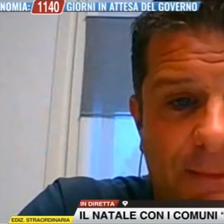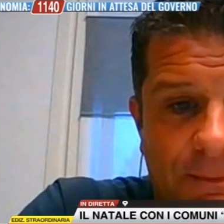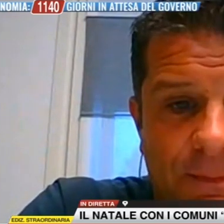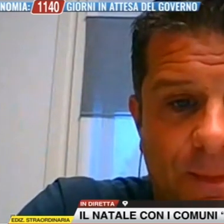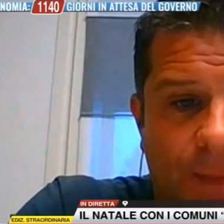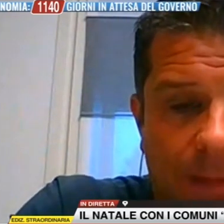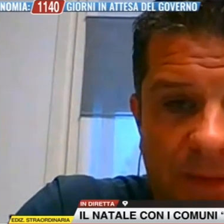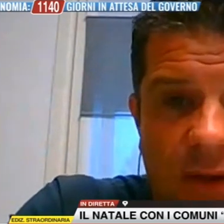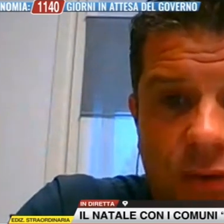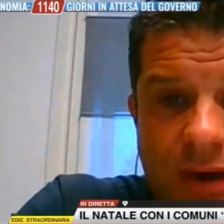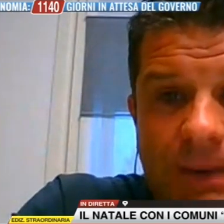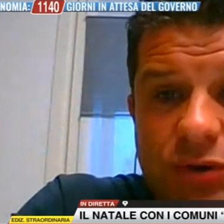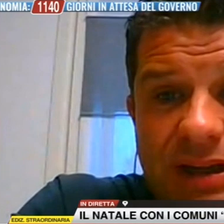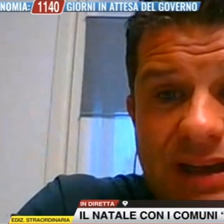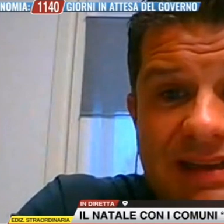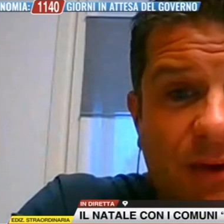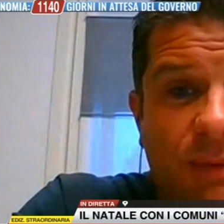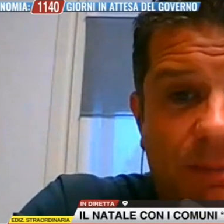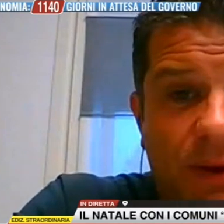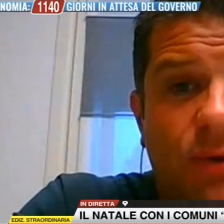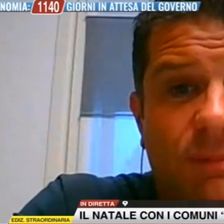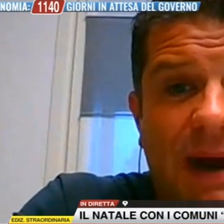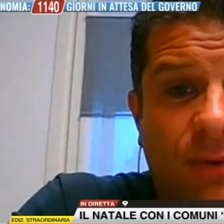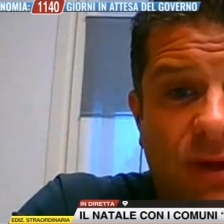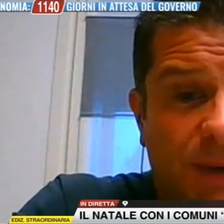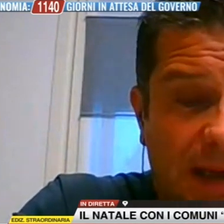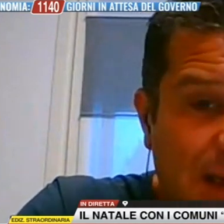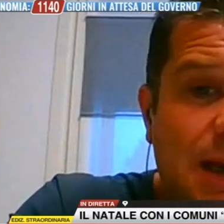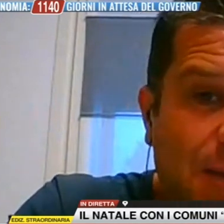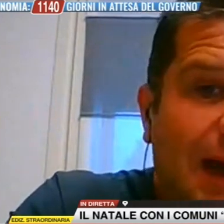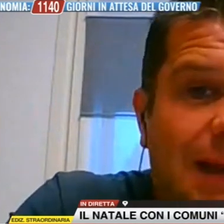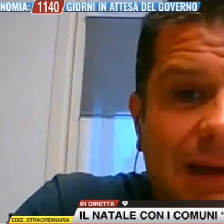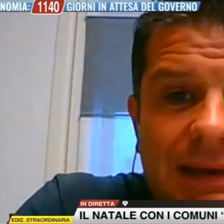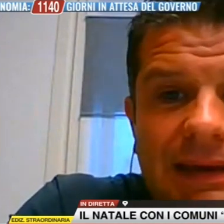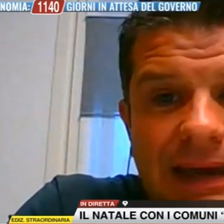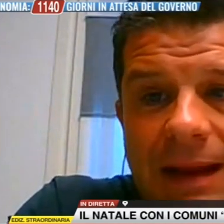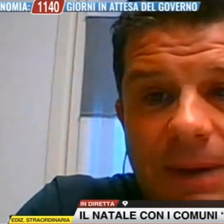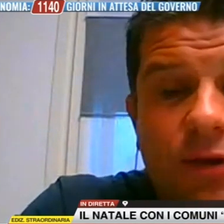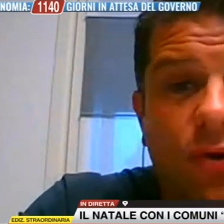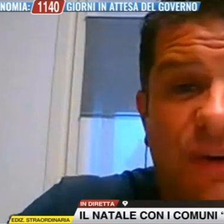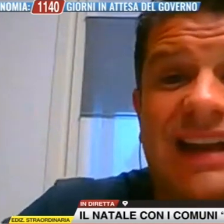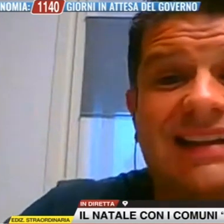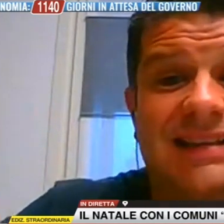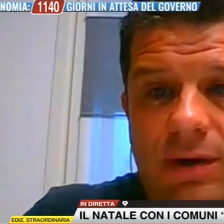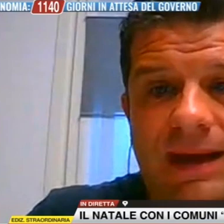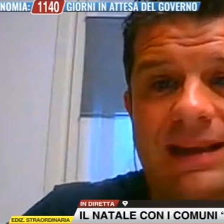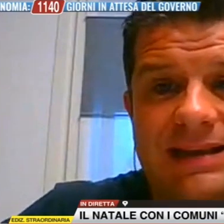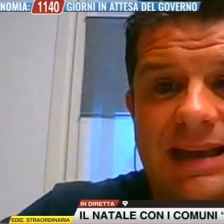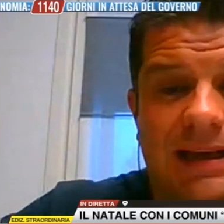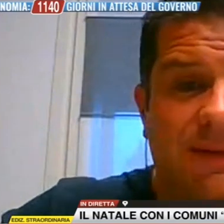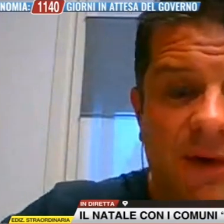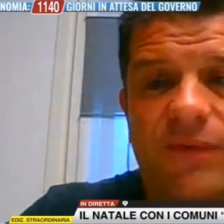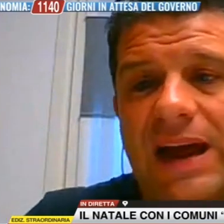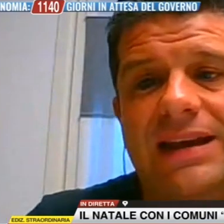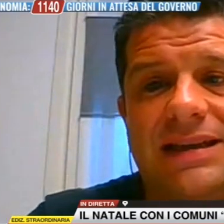già prevedono la pausa natalizia come un periodo di pausa, perché magari è il periodo dove tradizionalmente